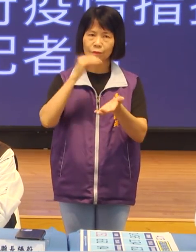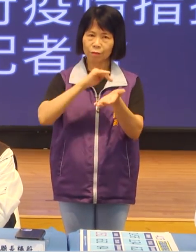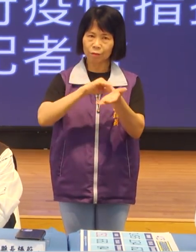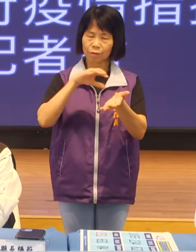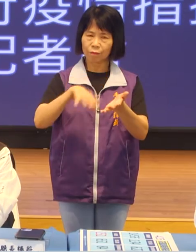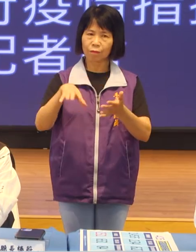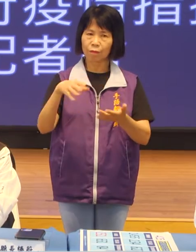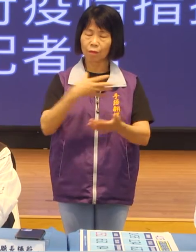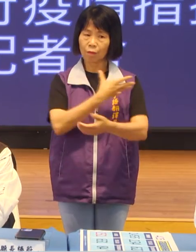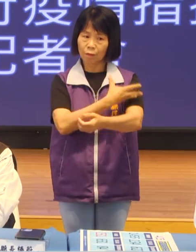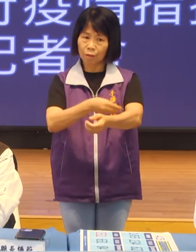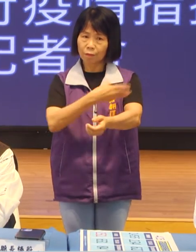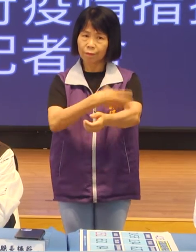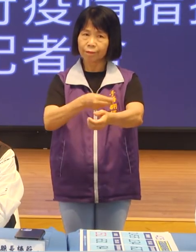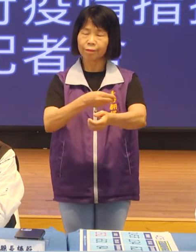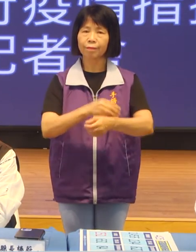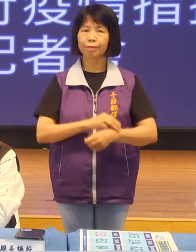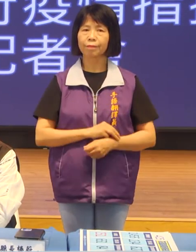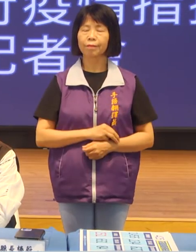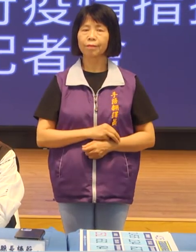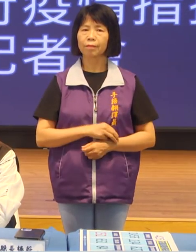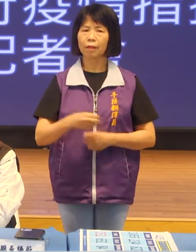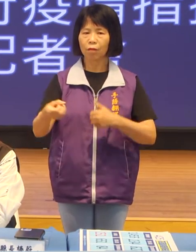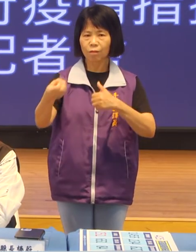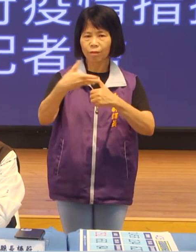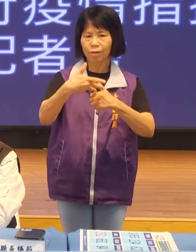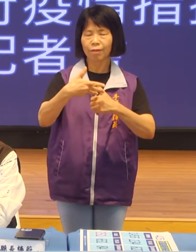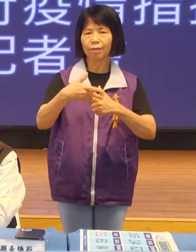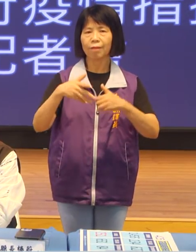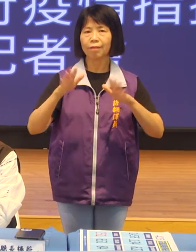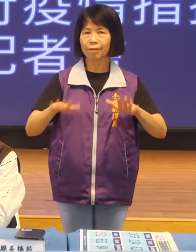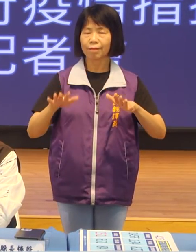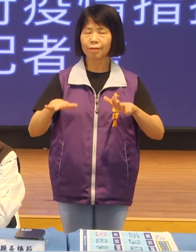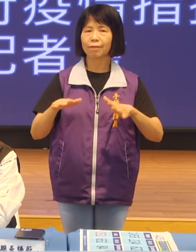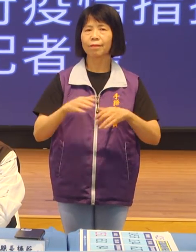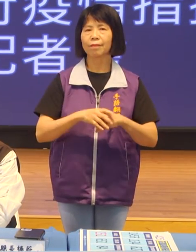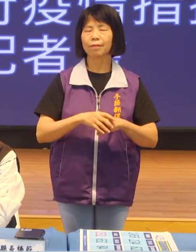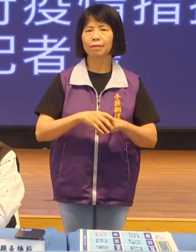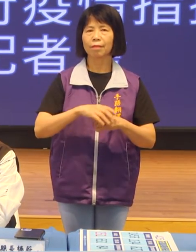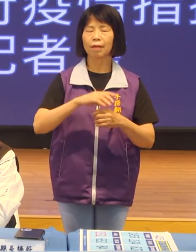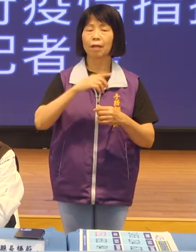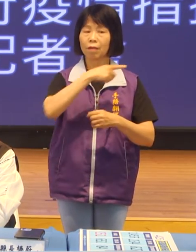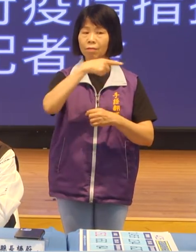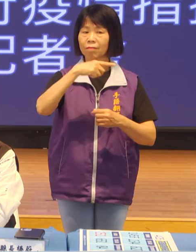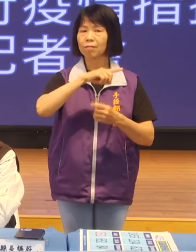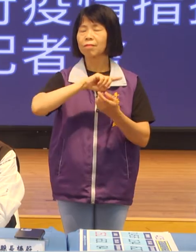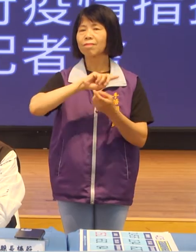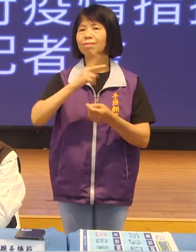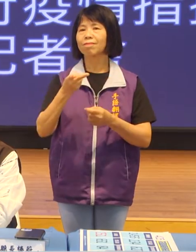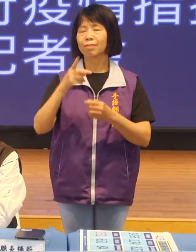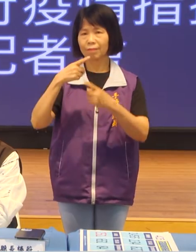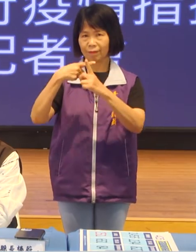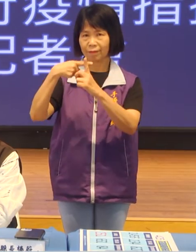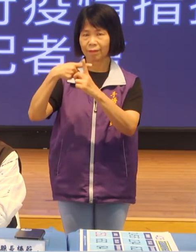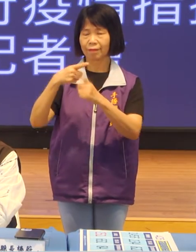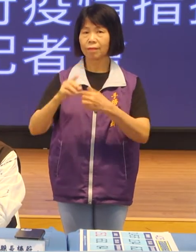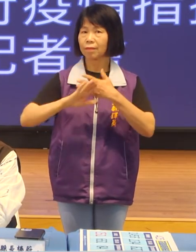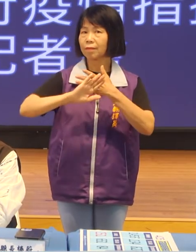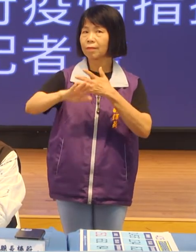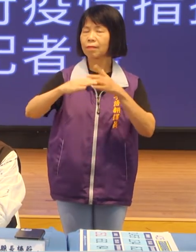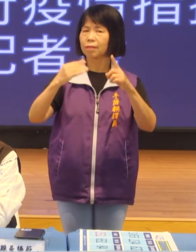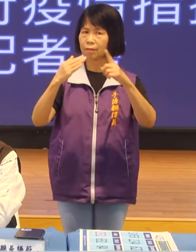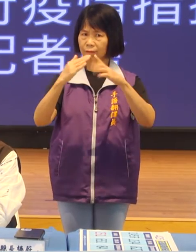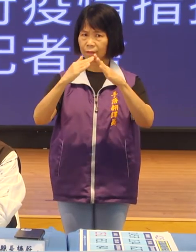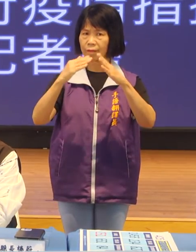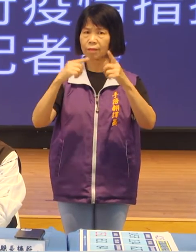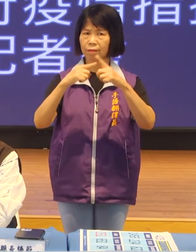做抽血，所以这个部分被感染到现在才转成阳性。那其他的部分都是家人，